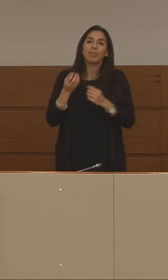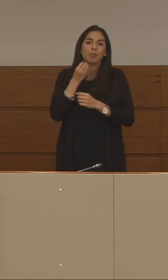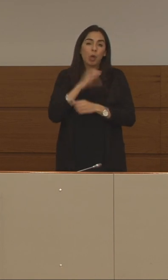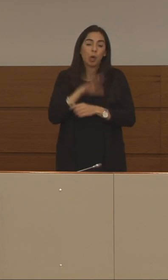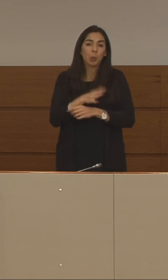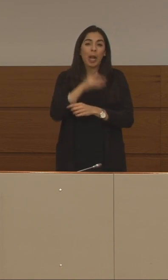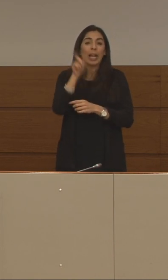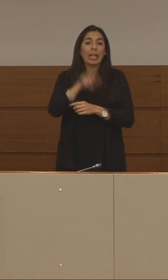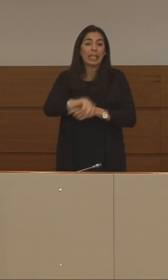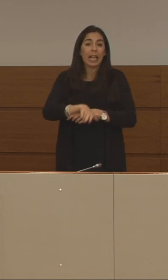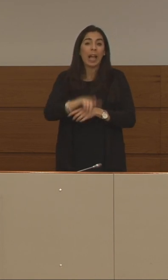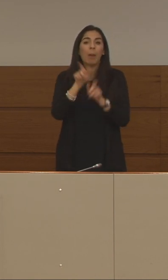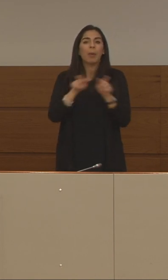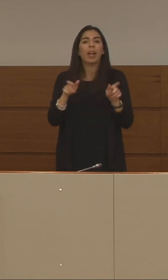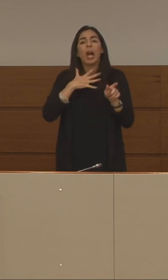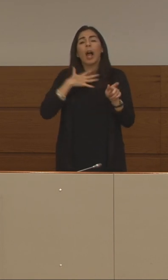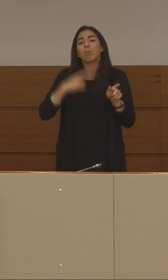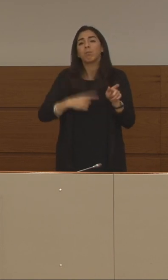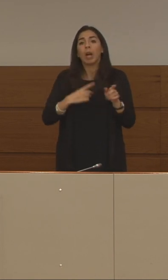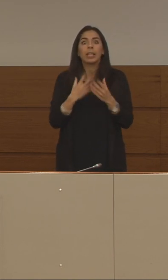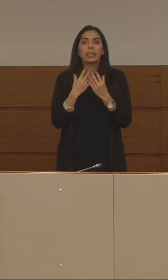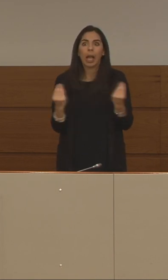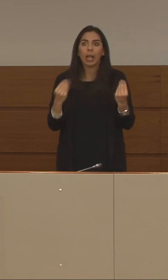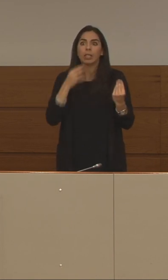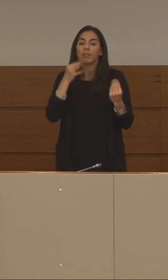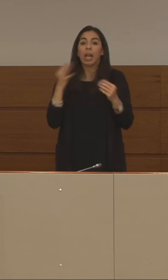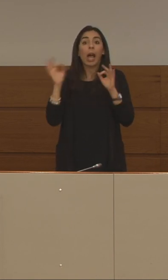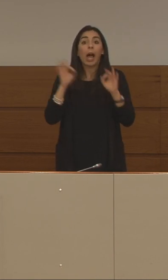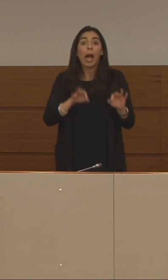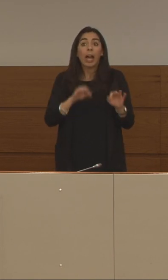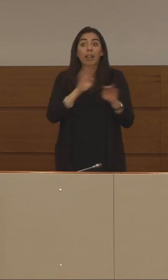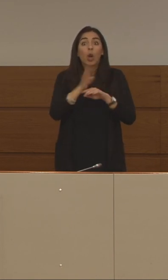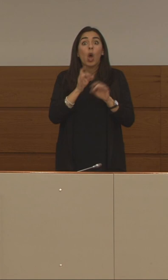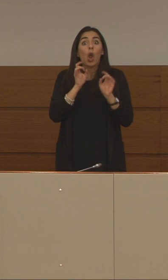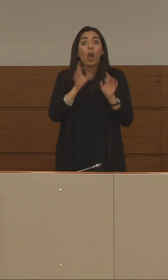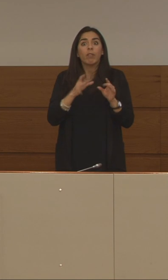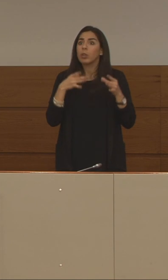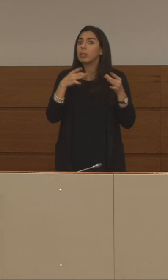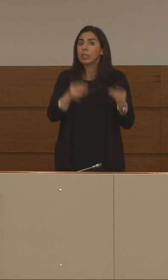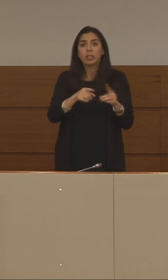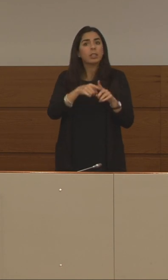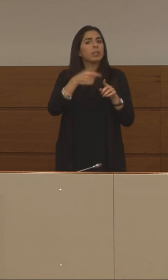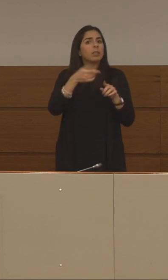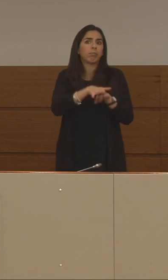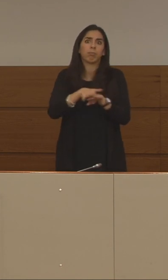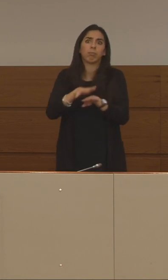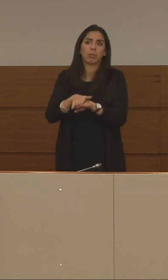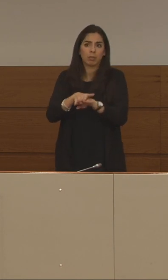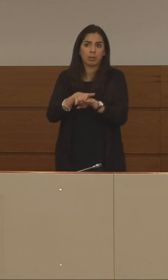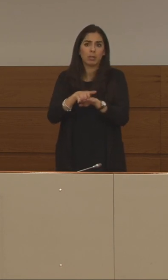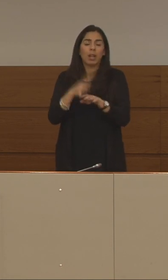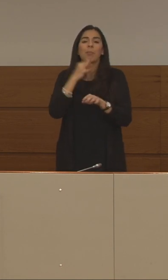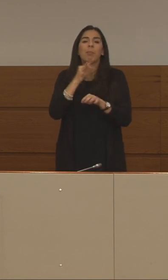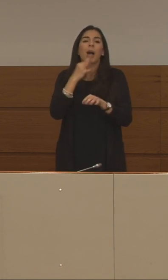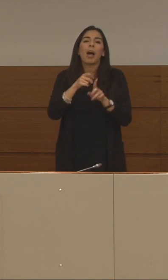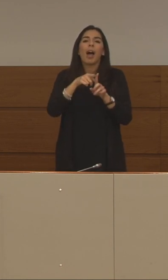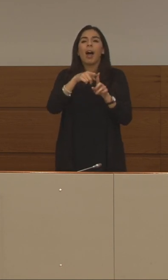penalizzata una volta che arriva il coronario squadra verso gli anziani si proteggono anche contro l'influenza per esempio col bacino